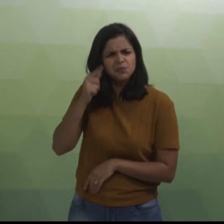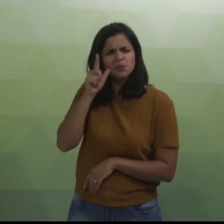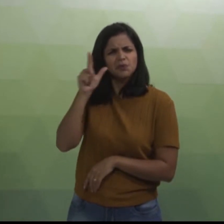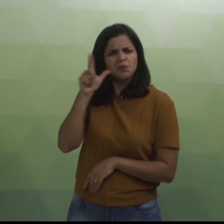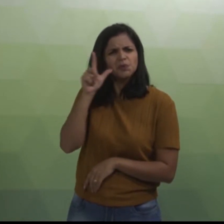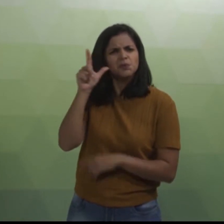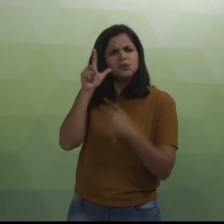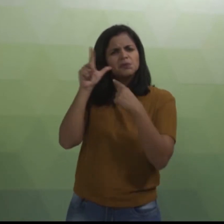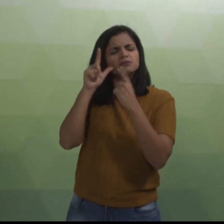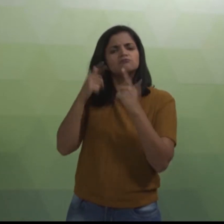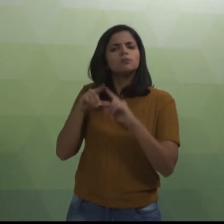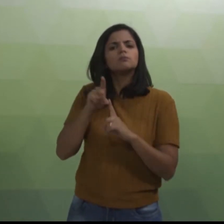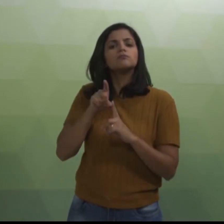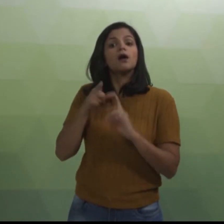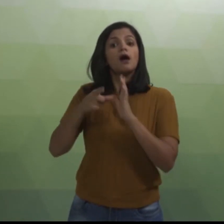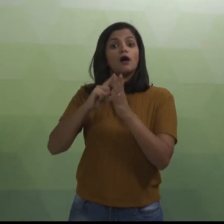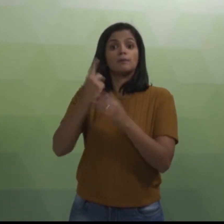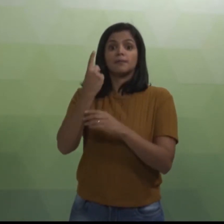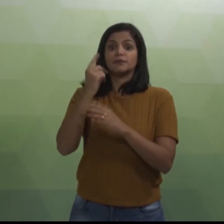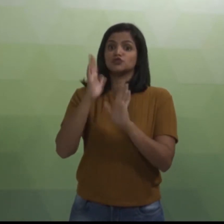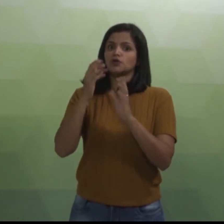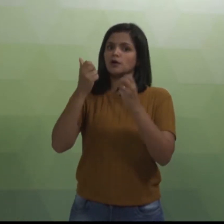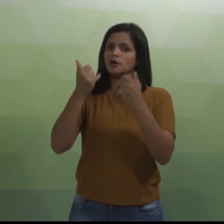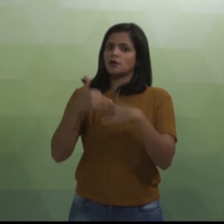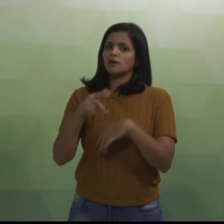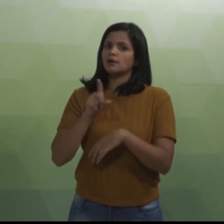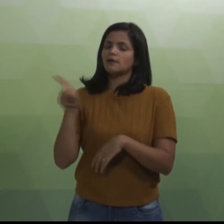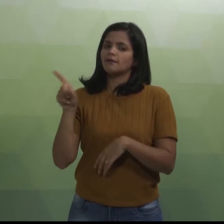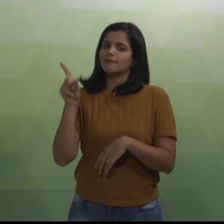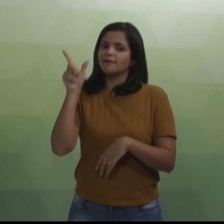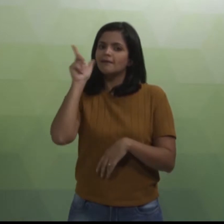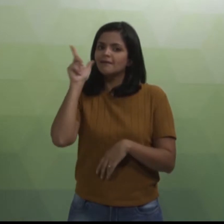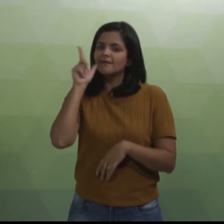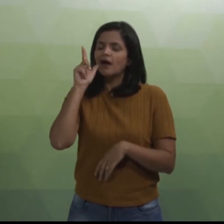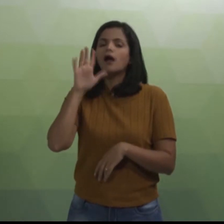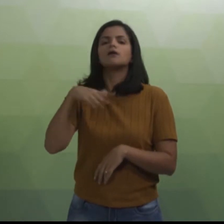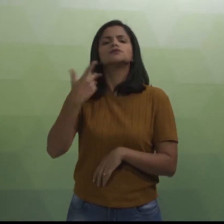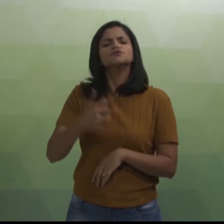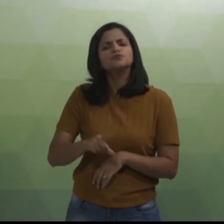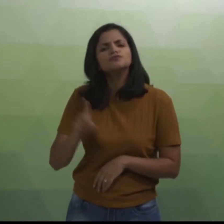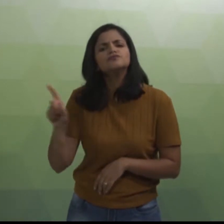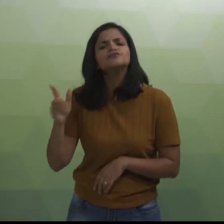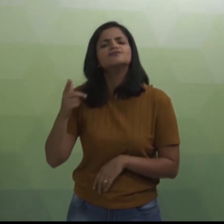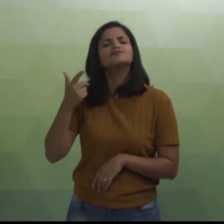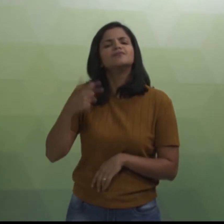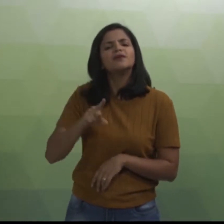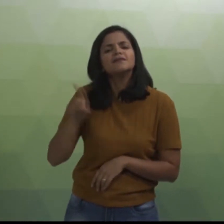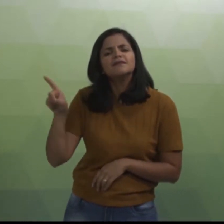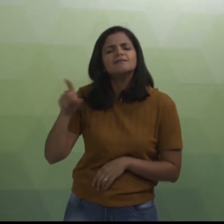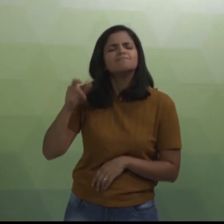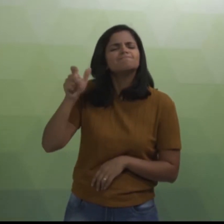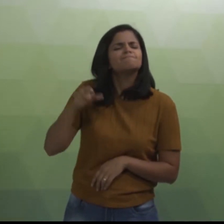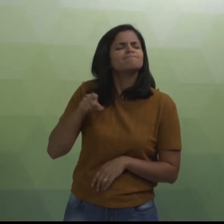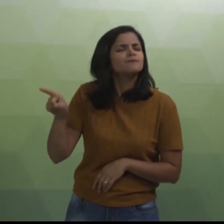Eu coloco uma vez, marco o espaço e depois apenas aponto.